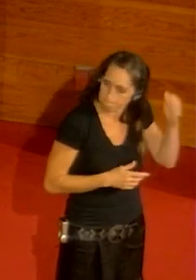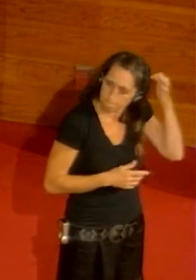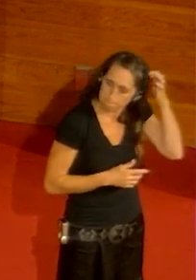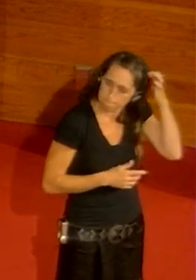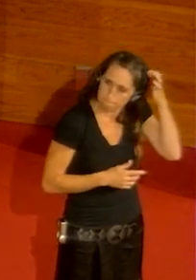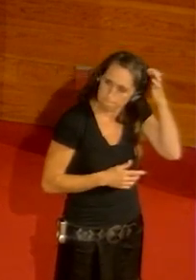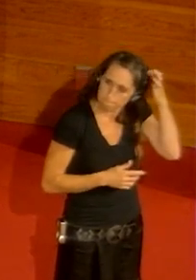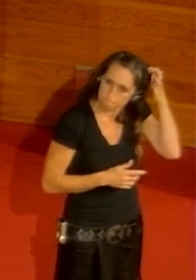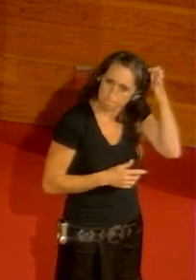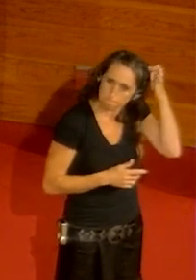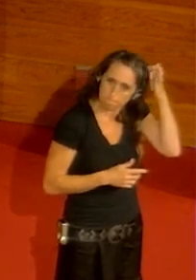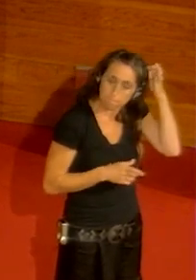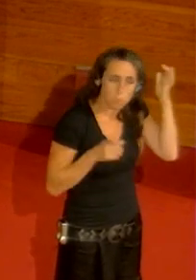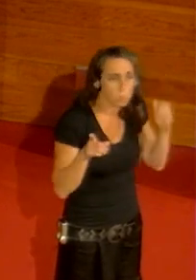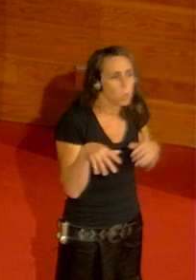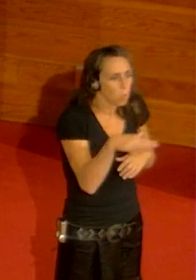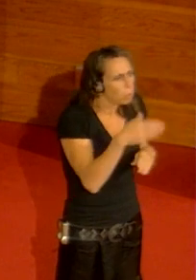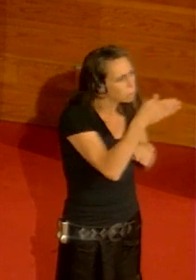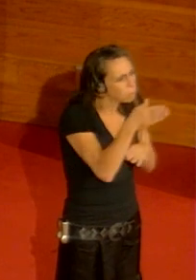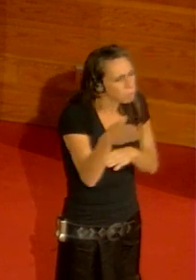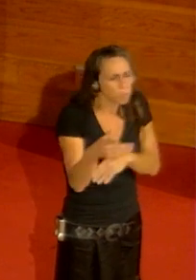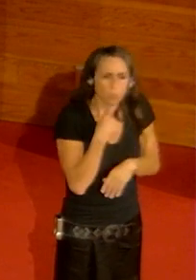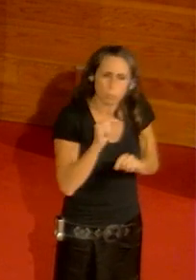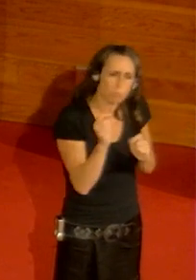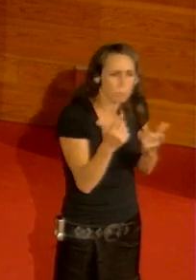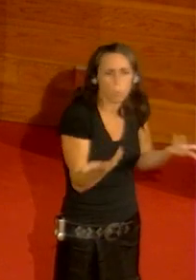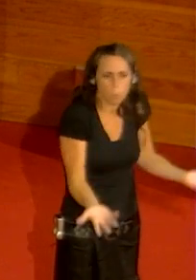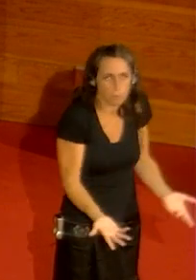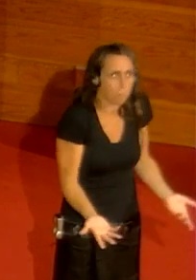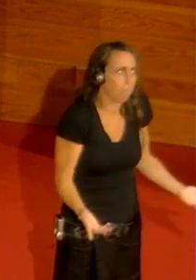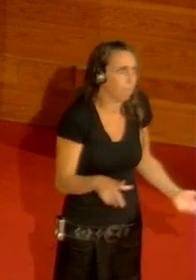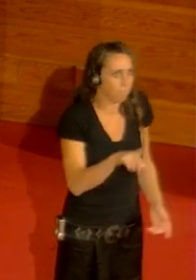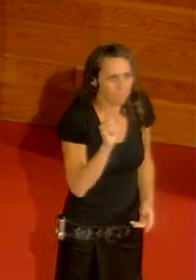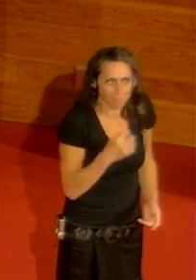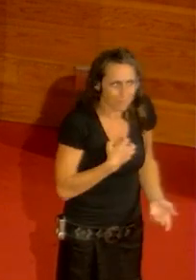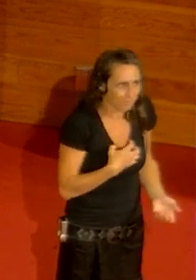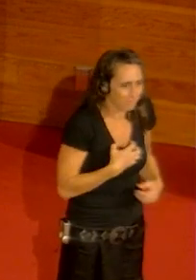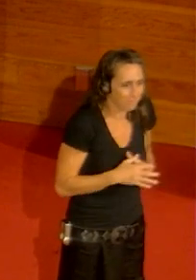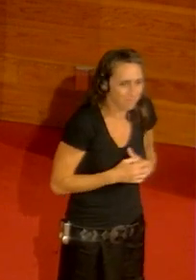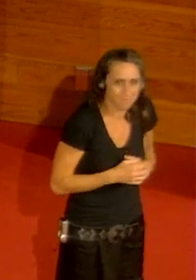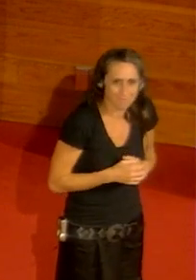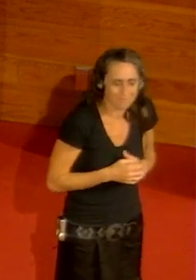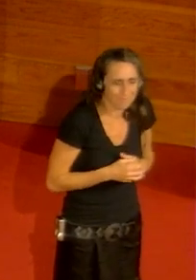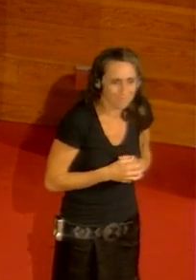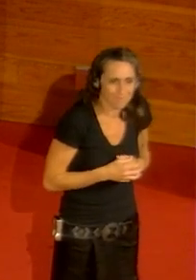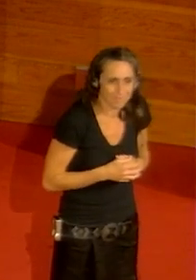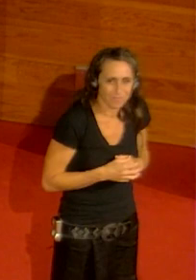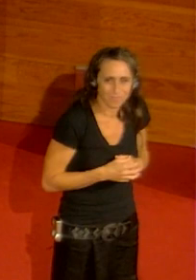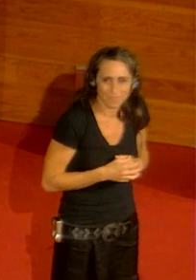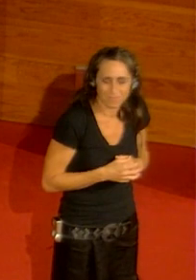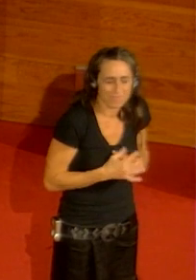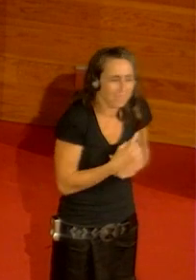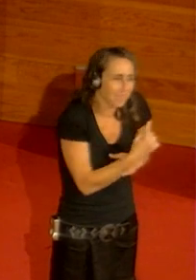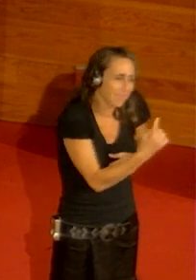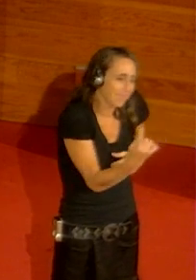de los sitios en los que has estado Cuál es el que más te ha gustado no lo puedo decir no puedo cada uno